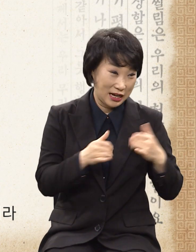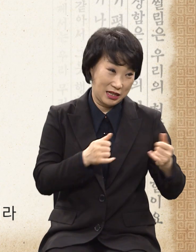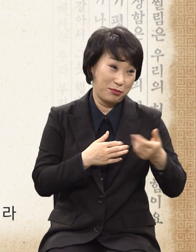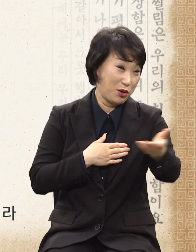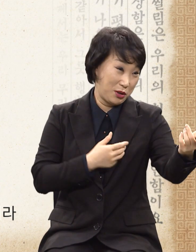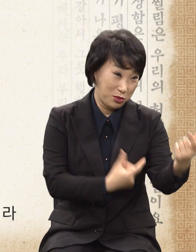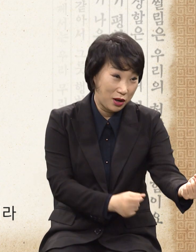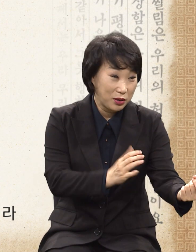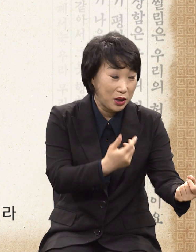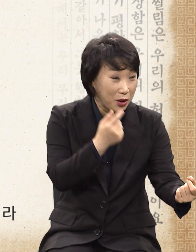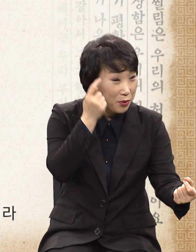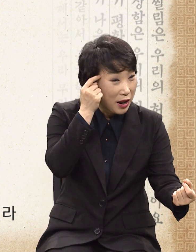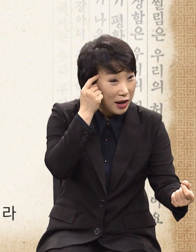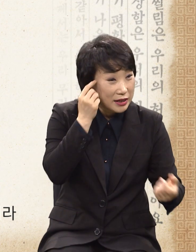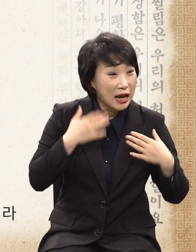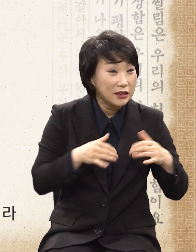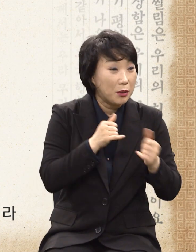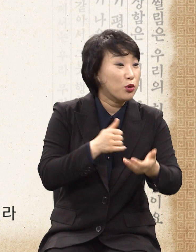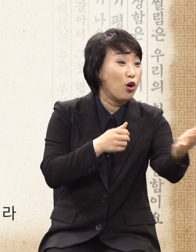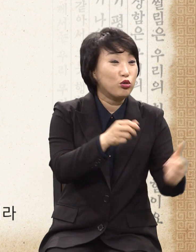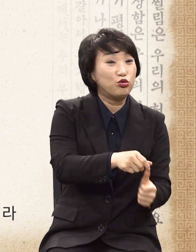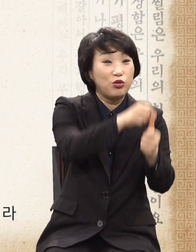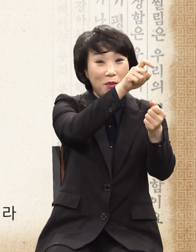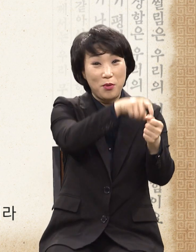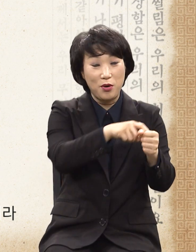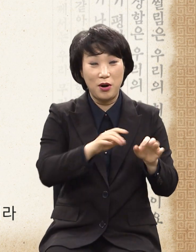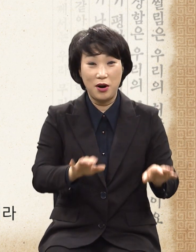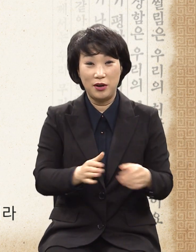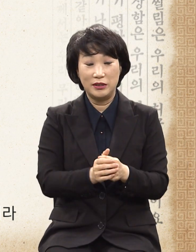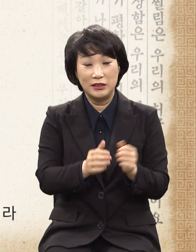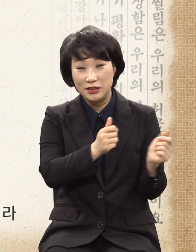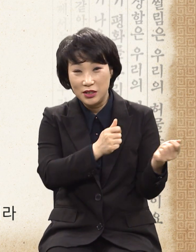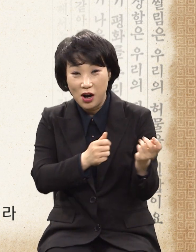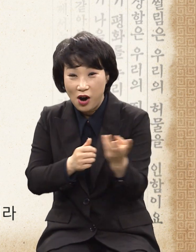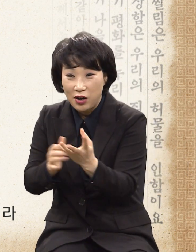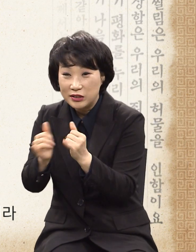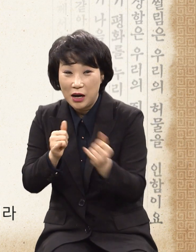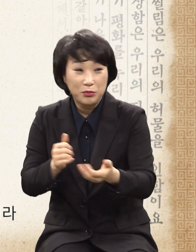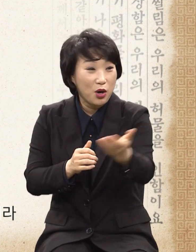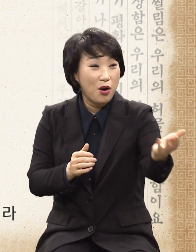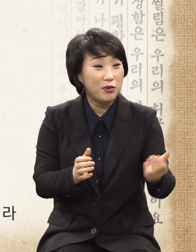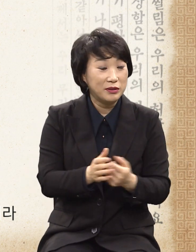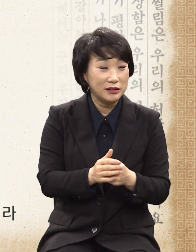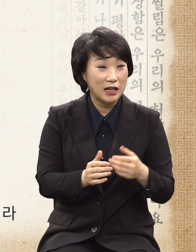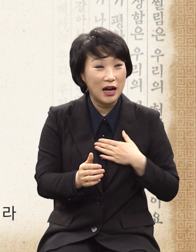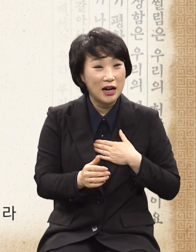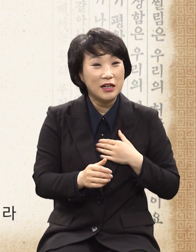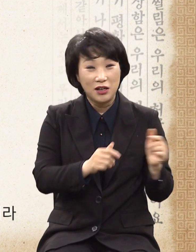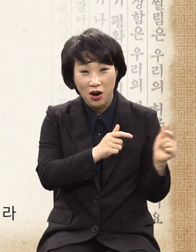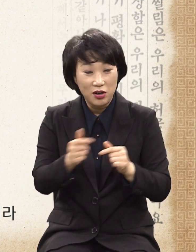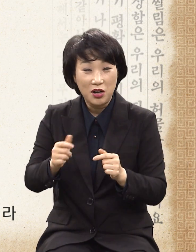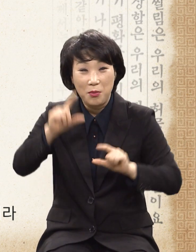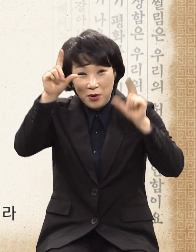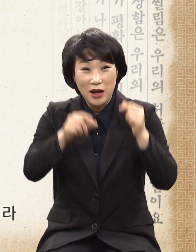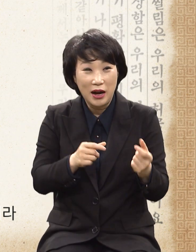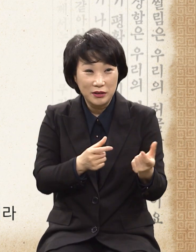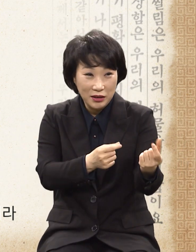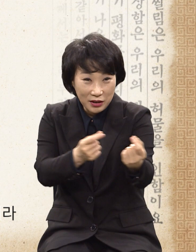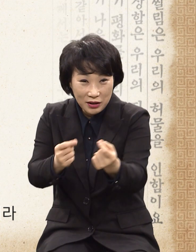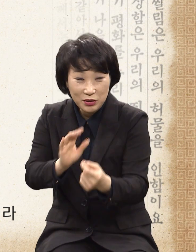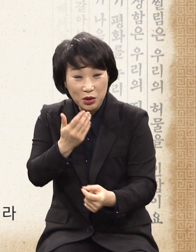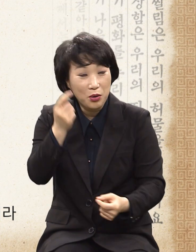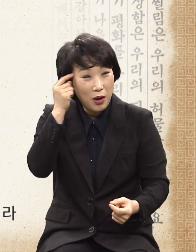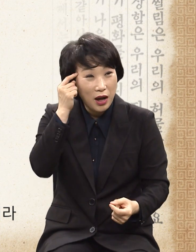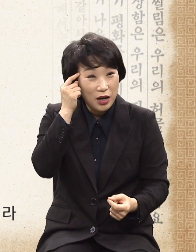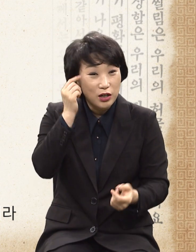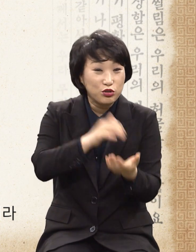자와 같이 된 것은 약한 자들을 얻고자 하며 내가 여러 사람에게 내가 여러 모양이 된 것은 아무쪼록